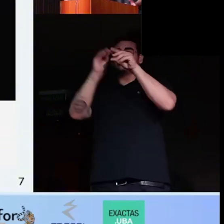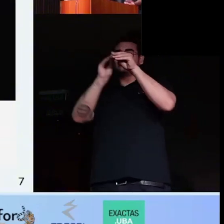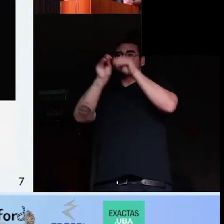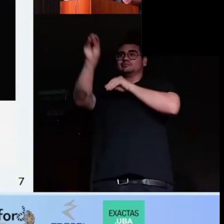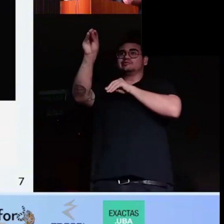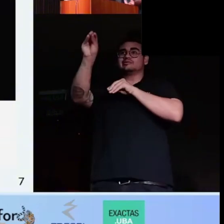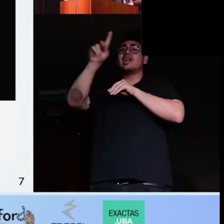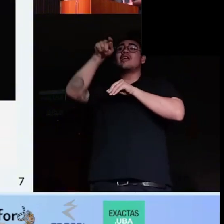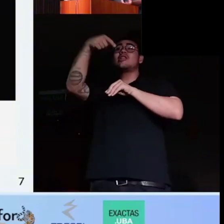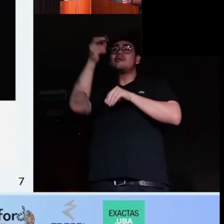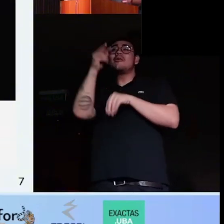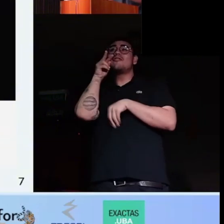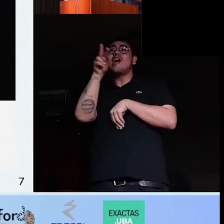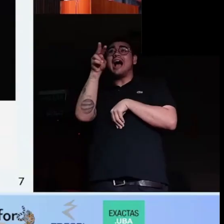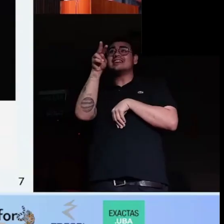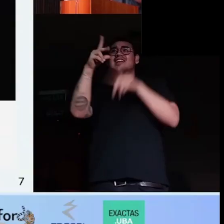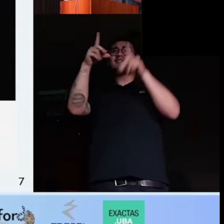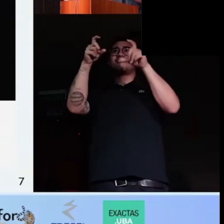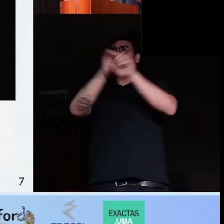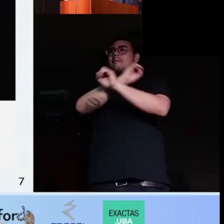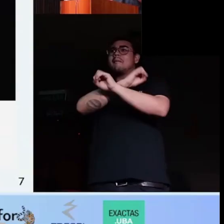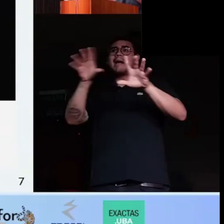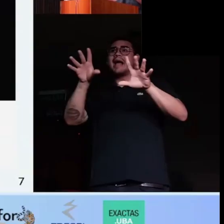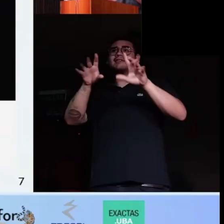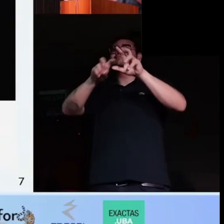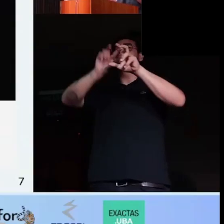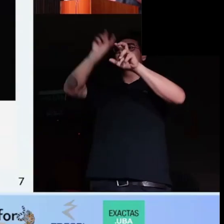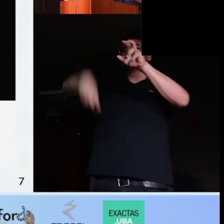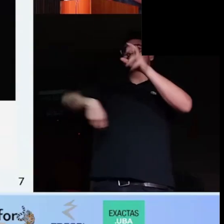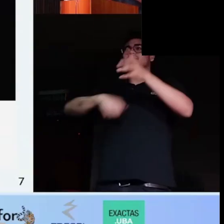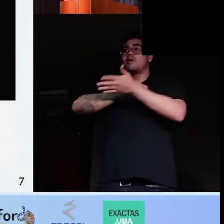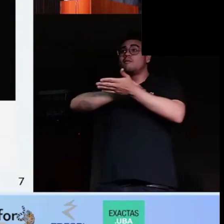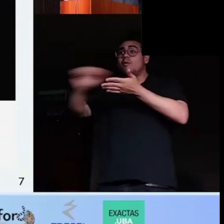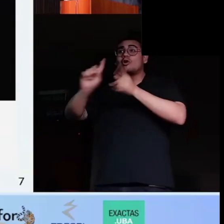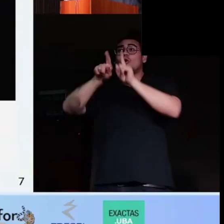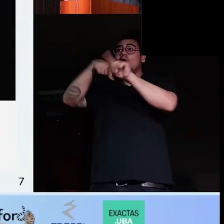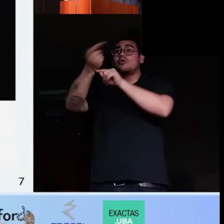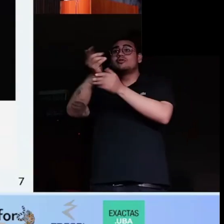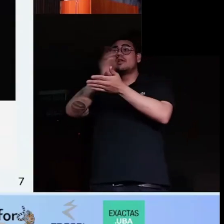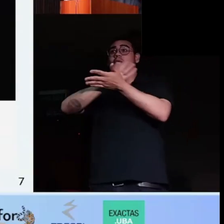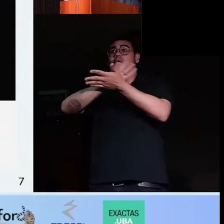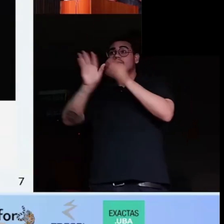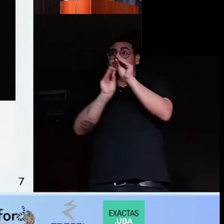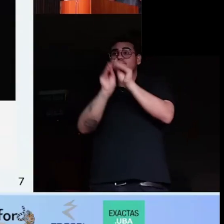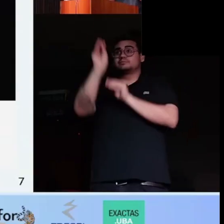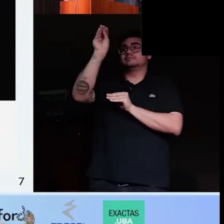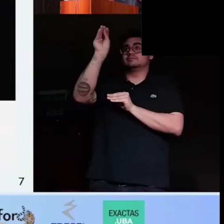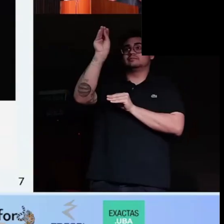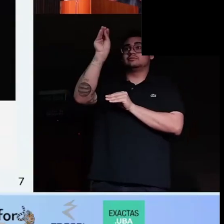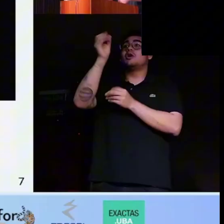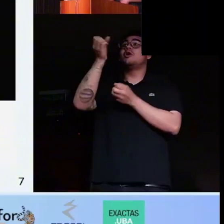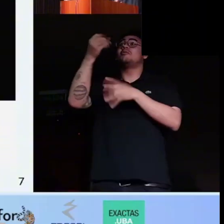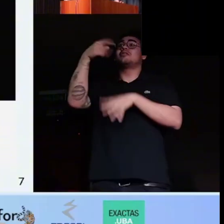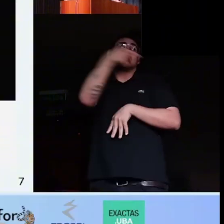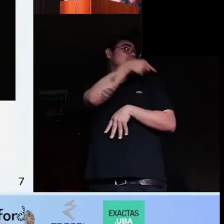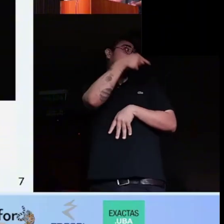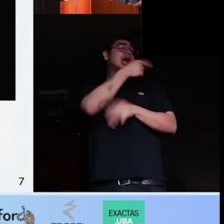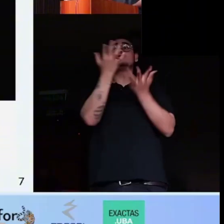maneras te avisa si la imagen o las imágenes que sacó están mal y te dice que